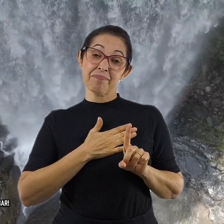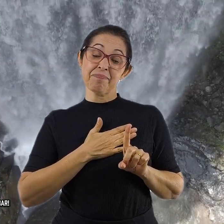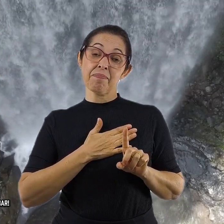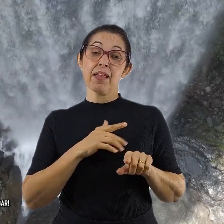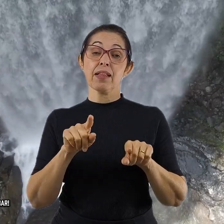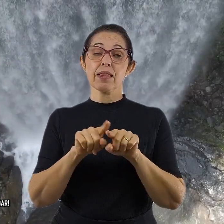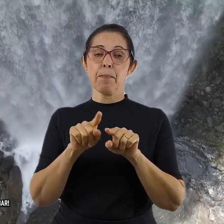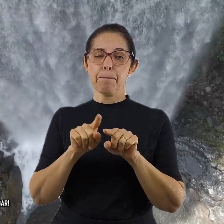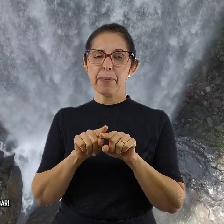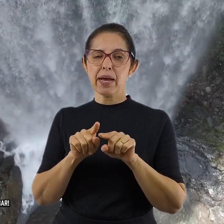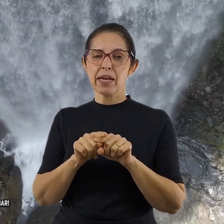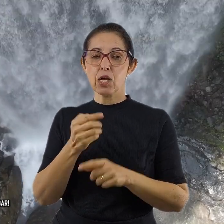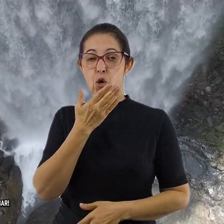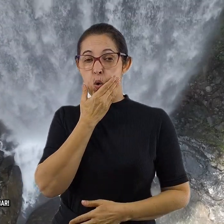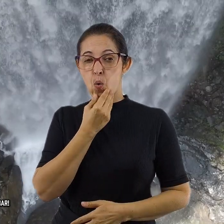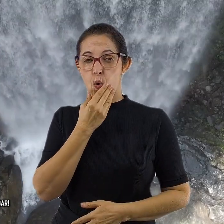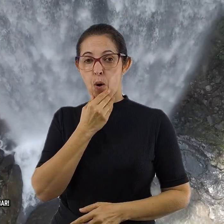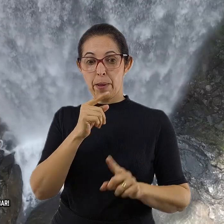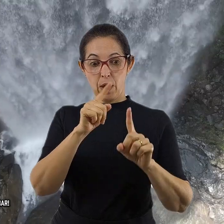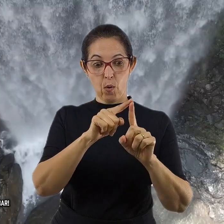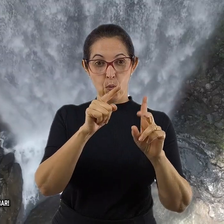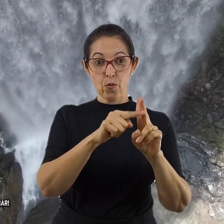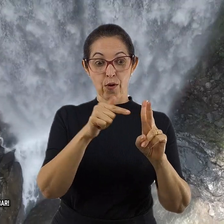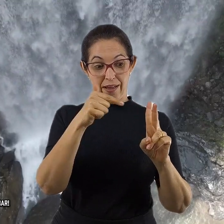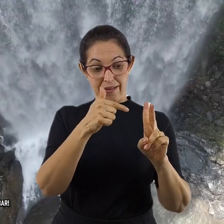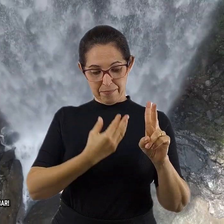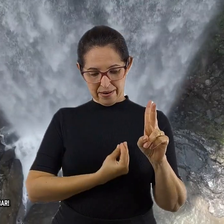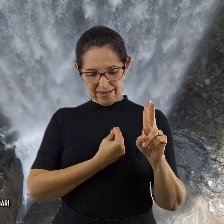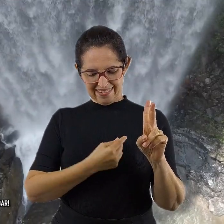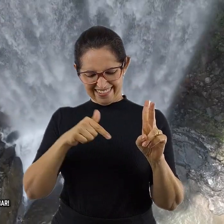Há dois dos meus servos que aqui entraram